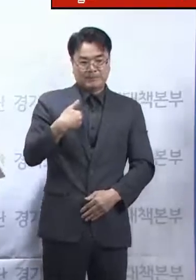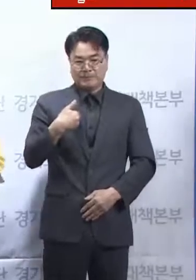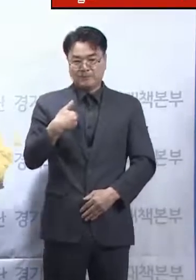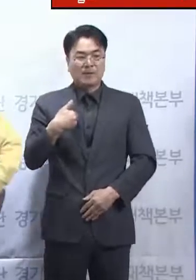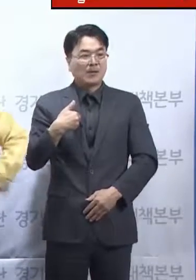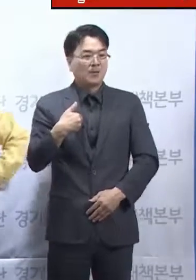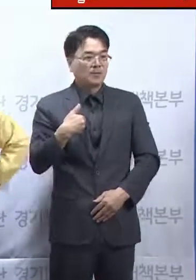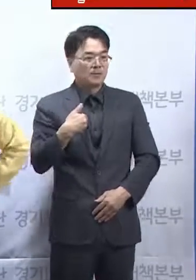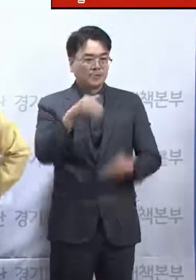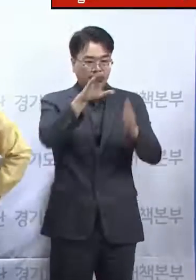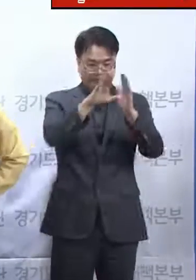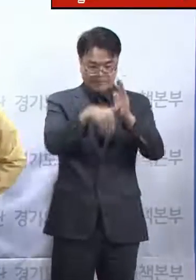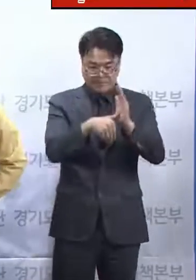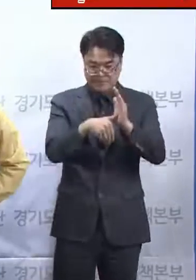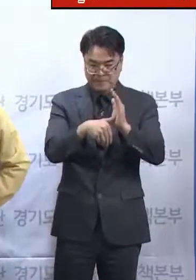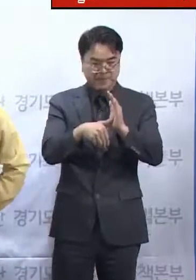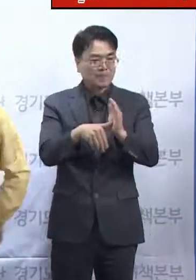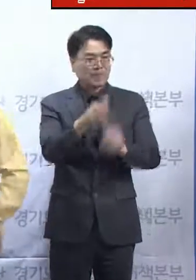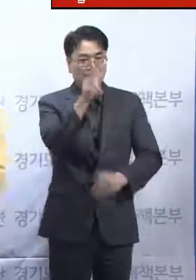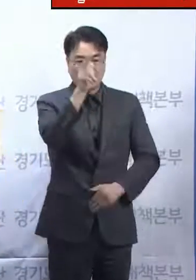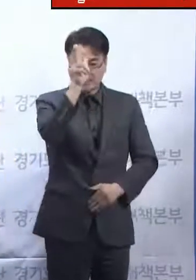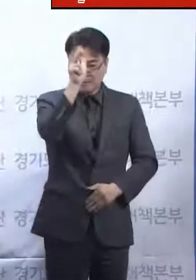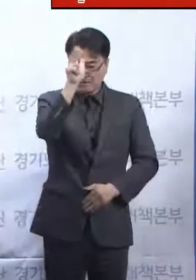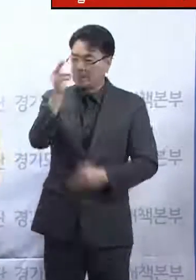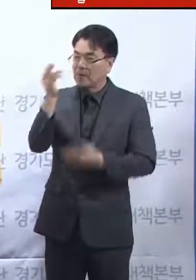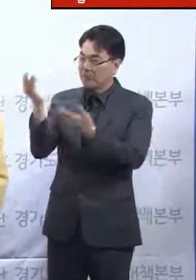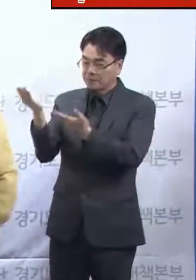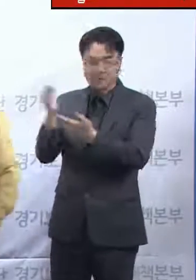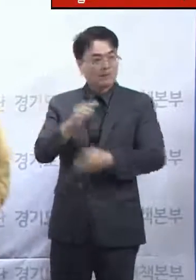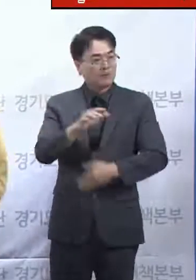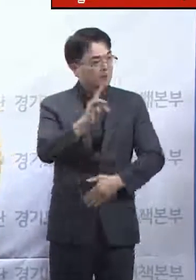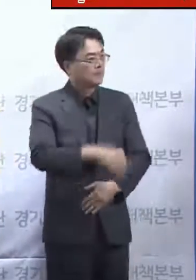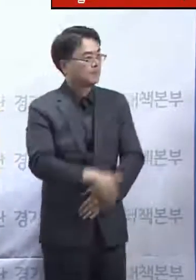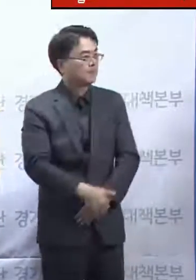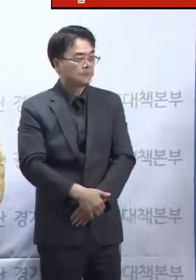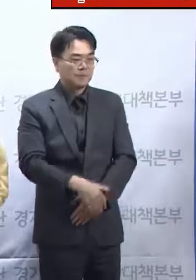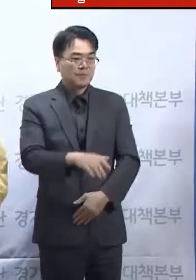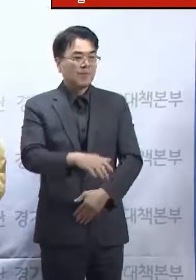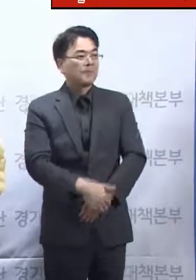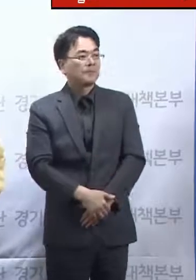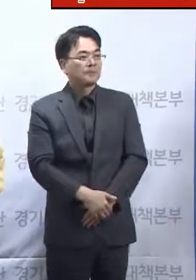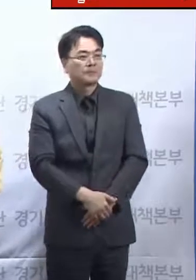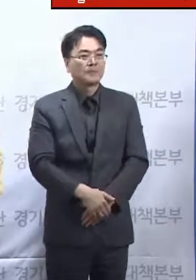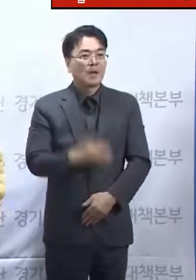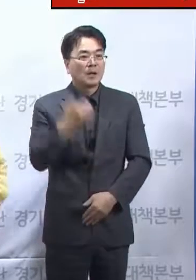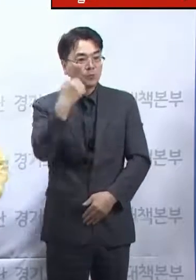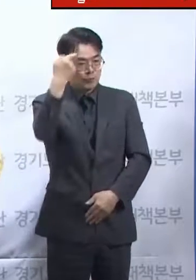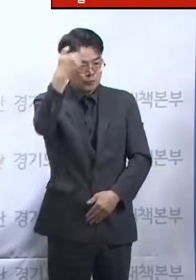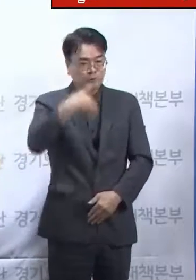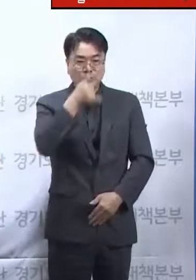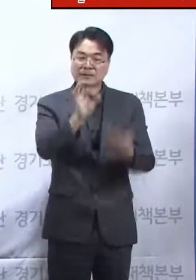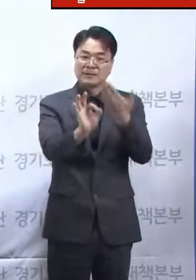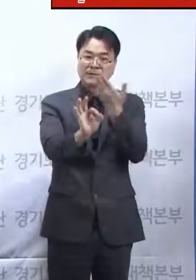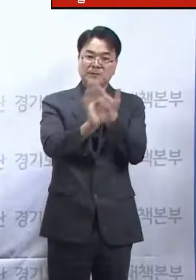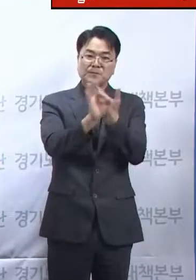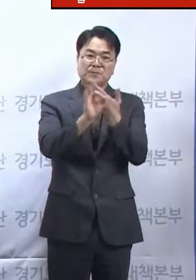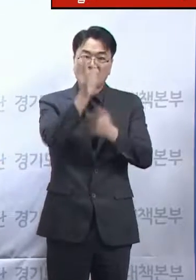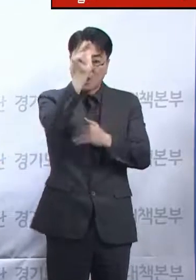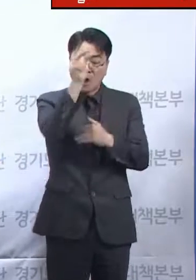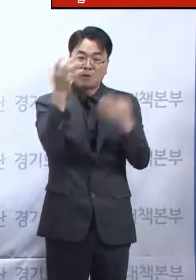우리 교육청에 하실 분이 있으면 먼저 하도록 하겠습니다. 그냥 계십시오. 네, 혹시. 네. 혹시 질문 사항이 있나 보시고